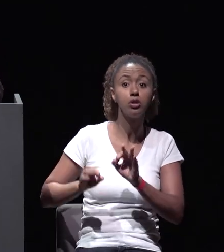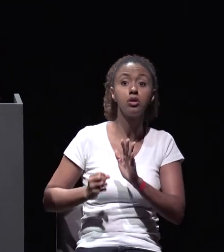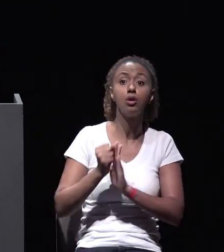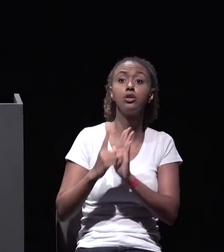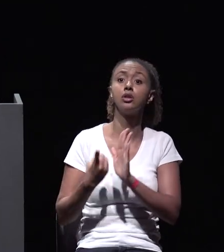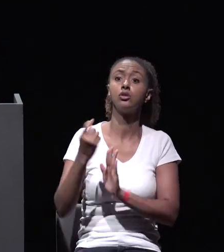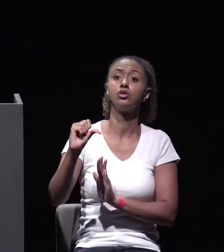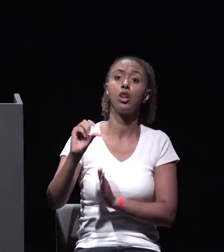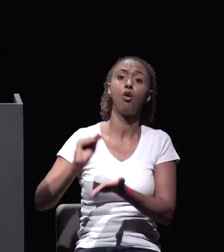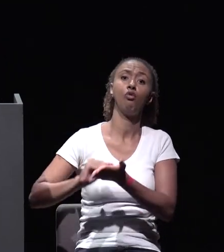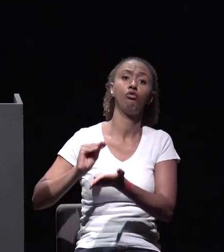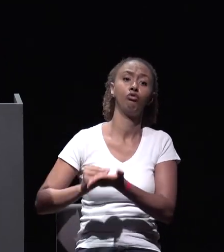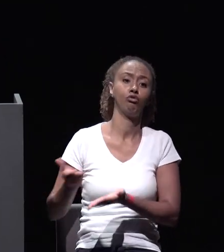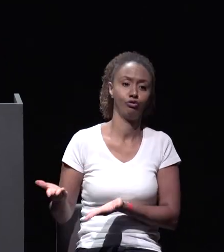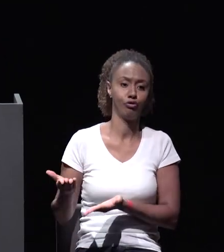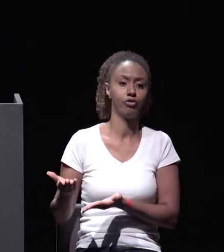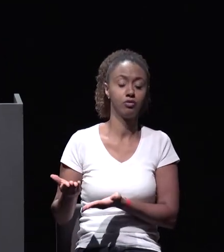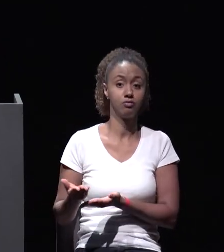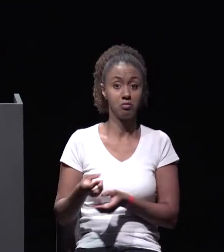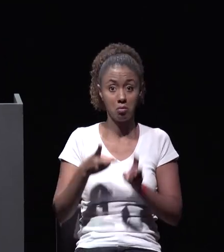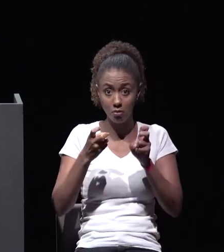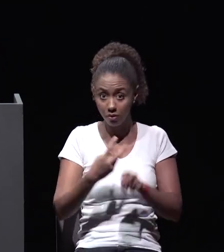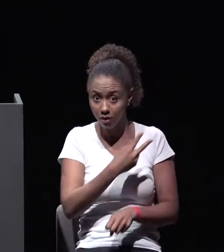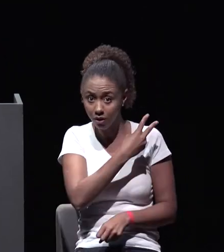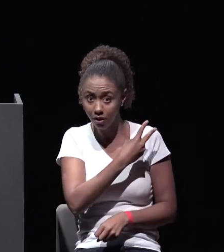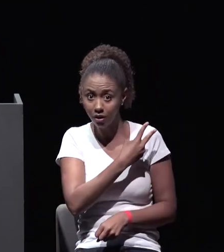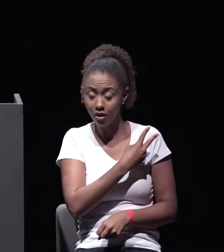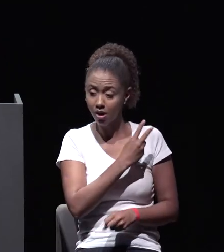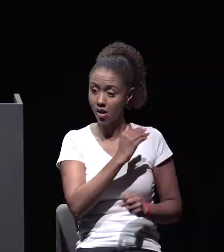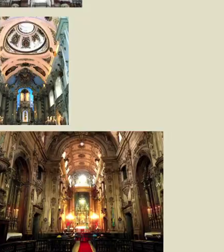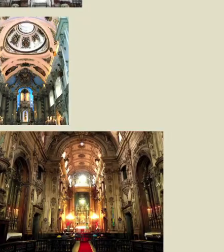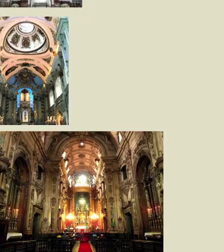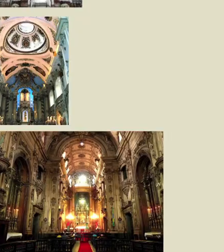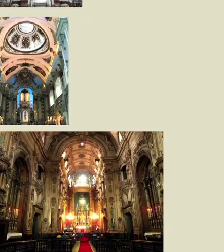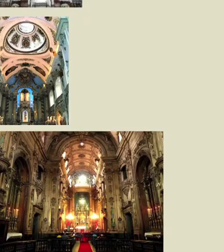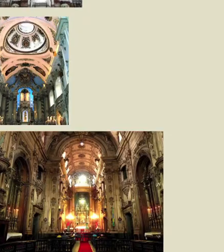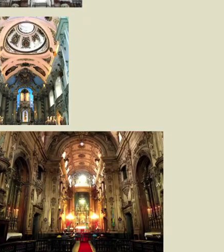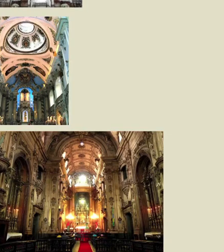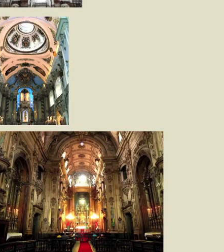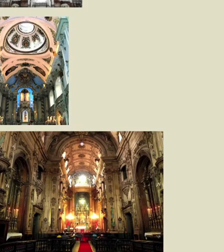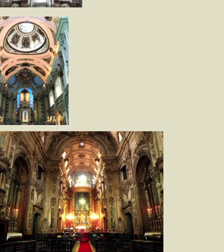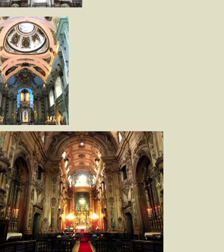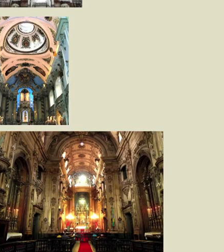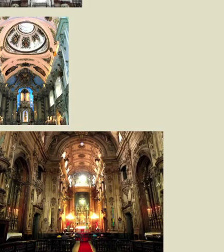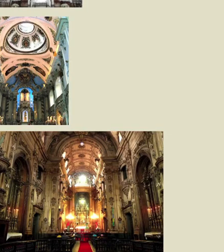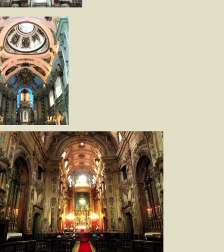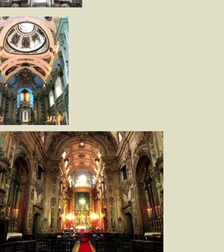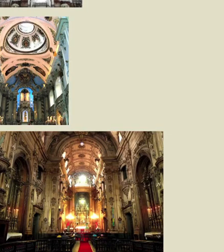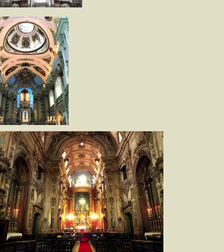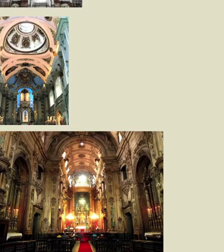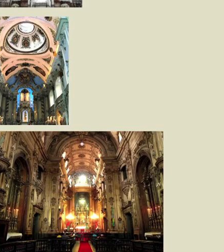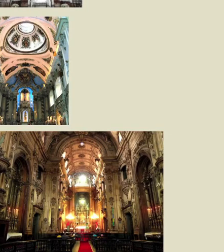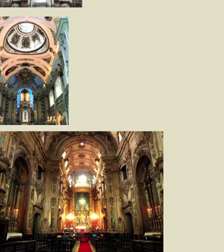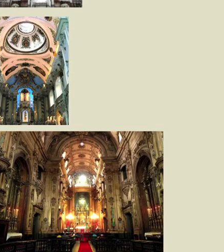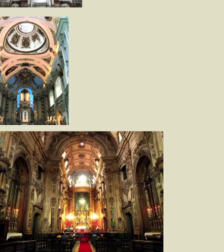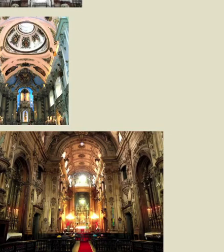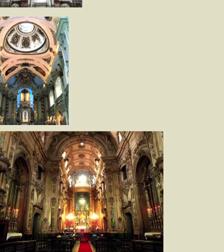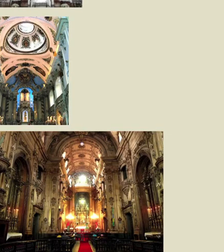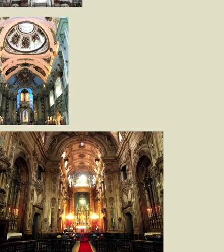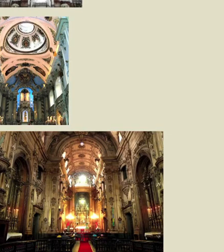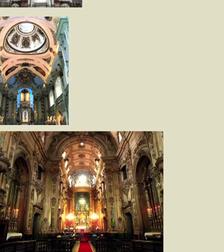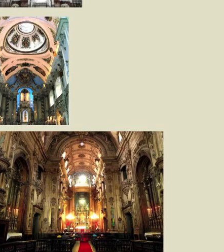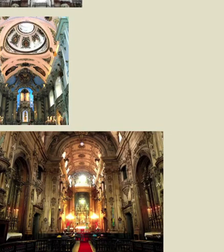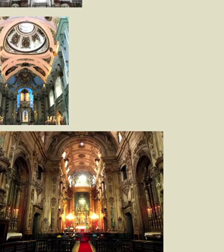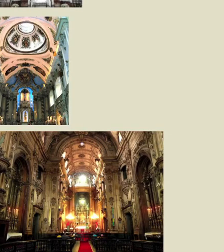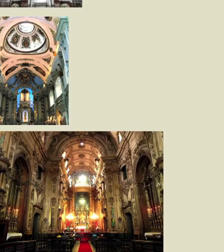19 que é o caso do que a gente vem aqui quer dizer em cima são obras associadas ao jorginho então em mariana e ouro preto e uma em